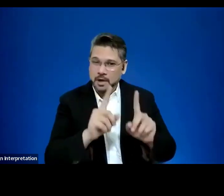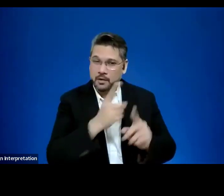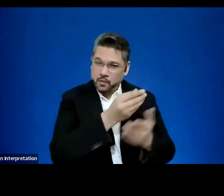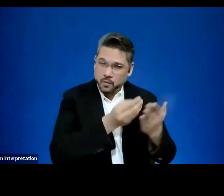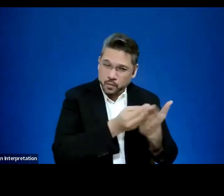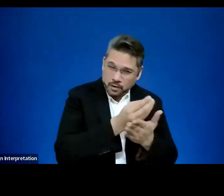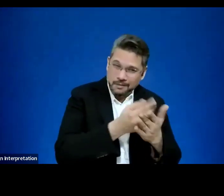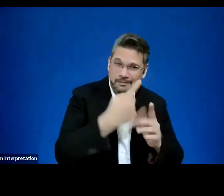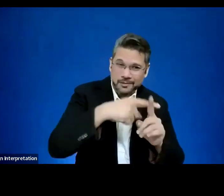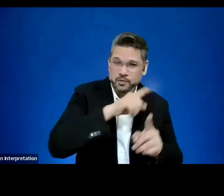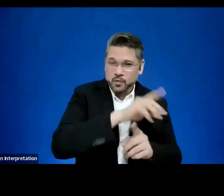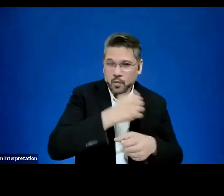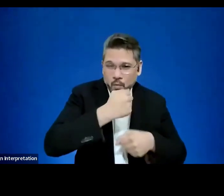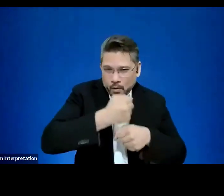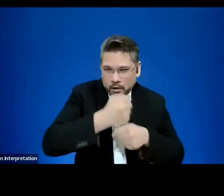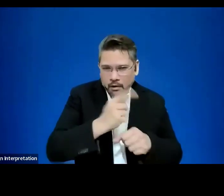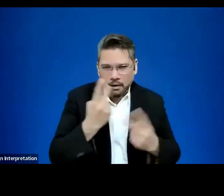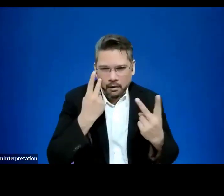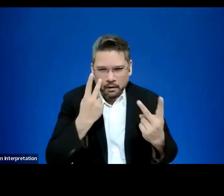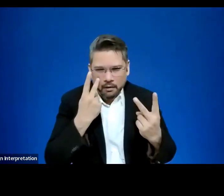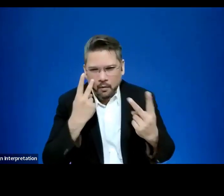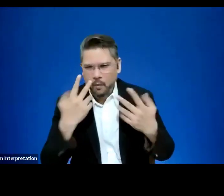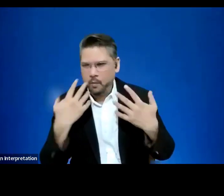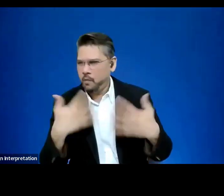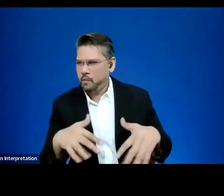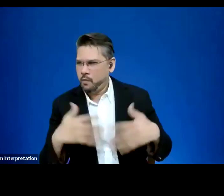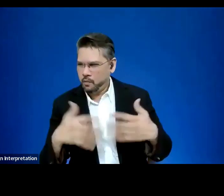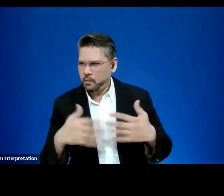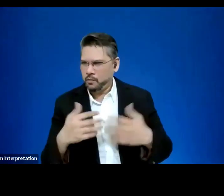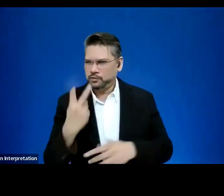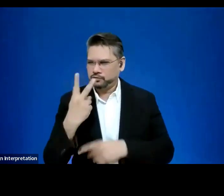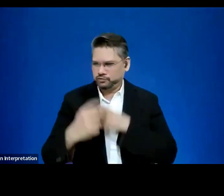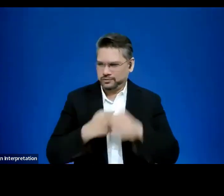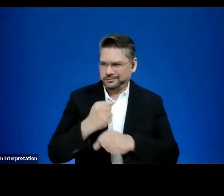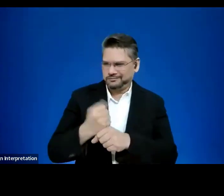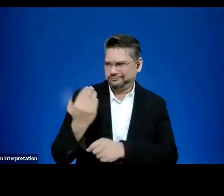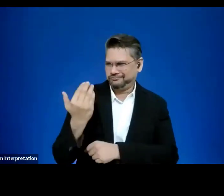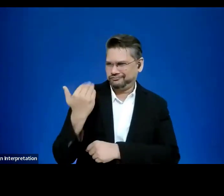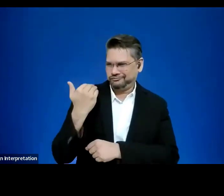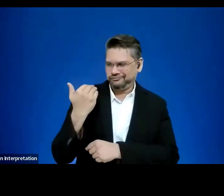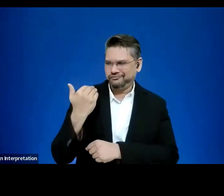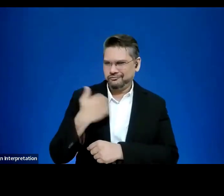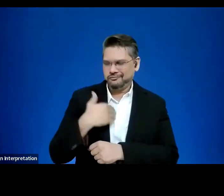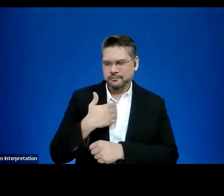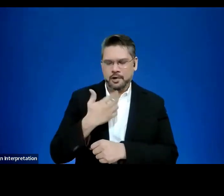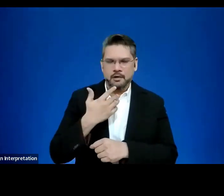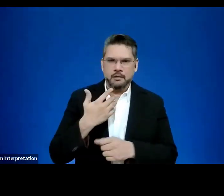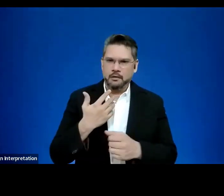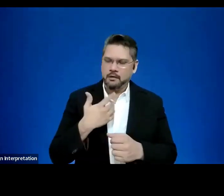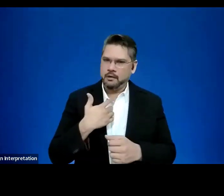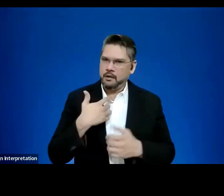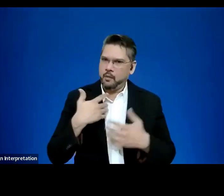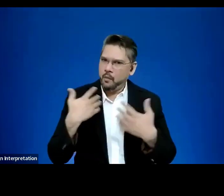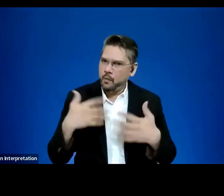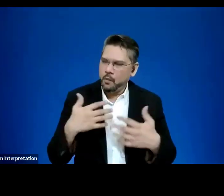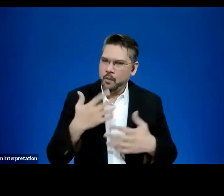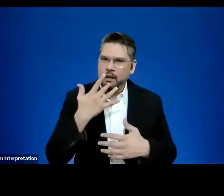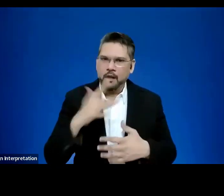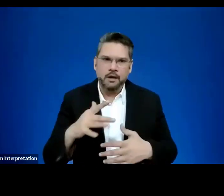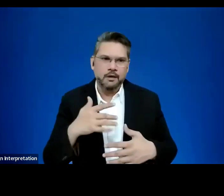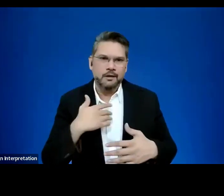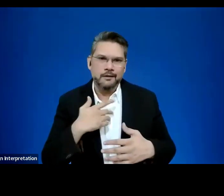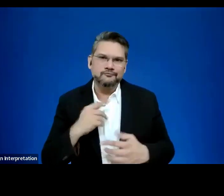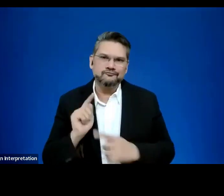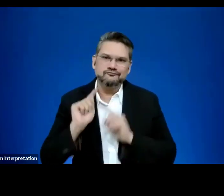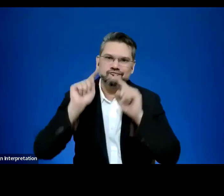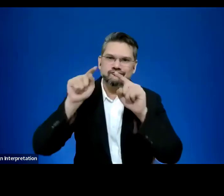而且呢，我从他身上学习很多，而且他的行动，我记得几年之前，我非常幸运